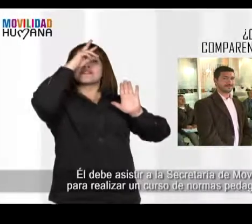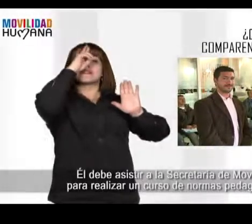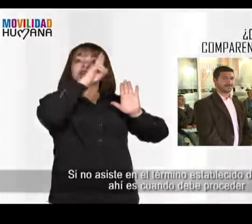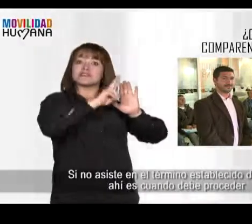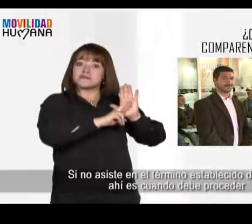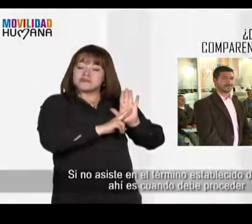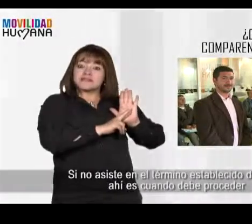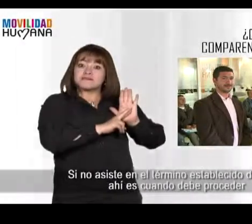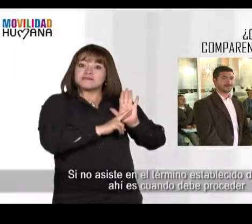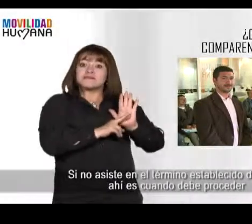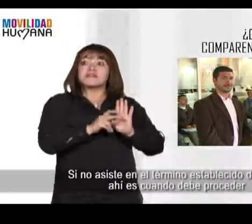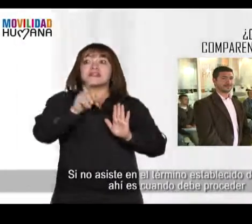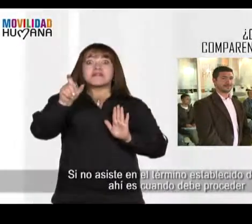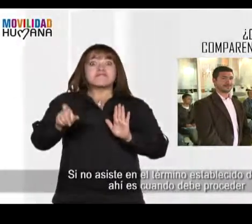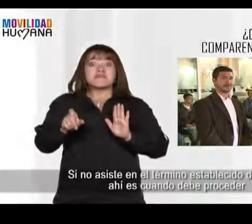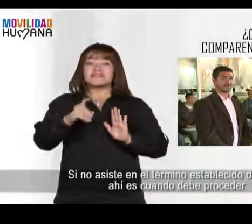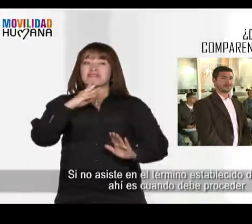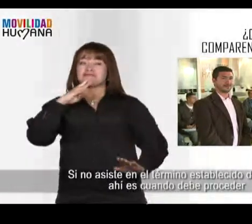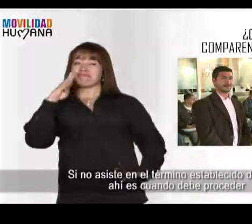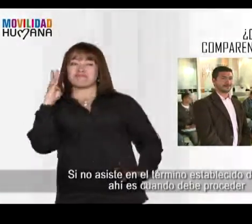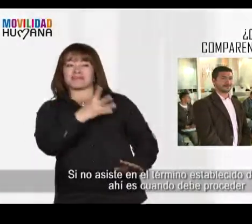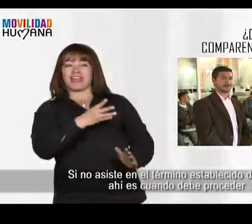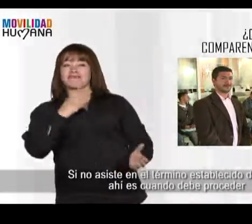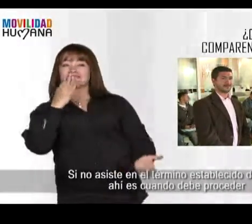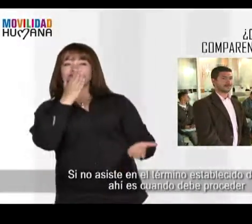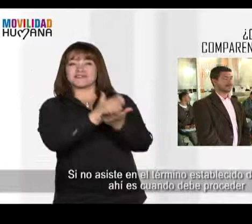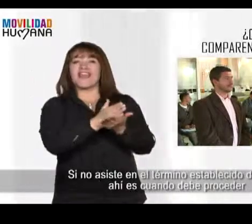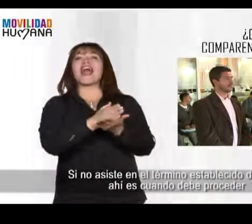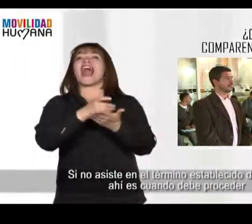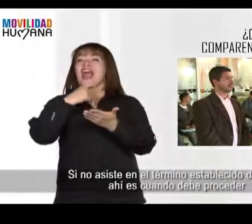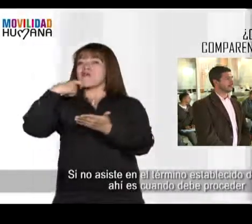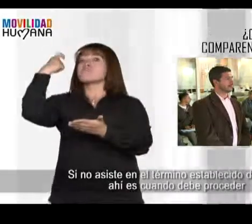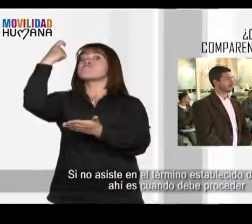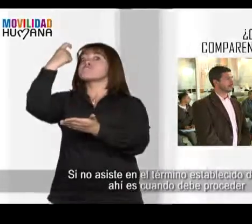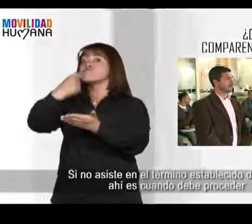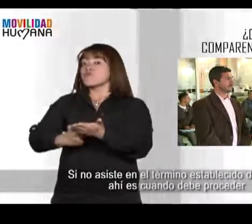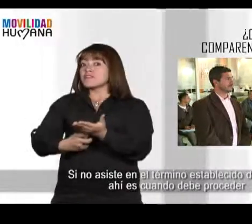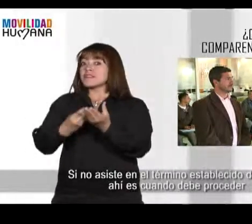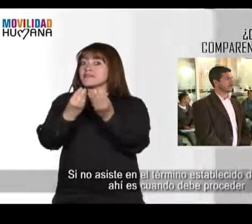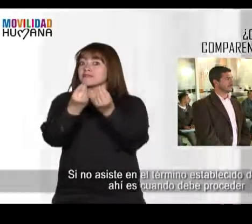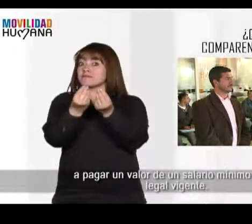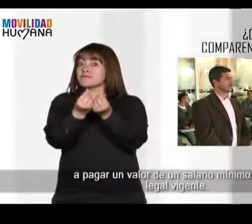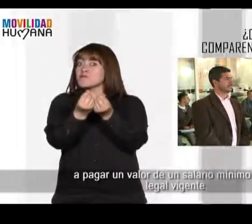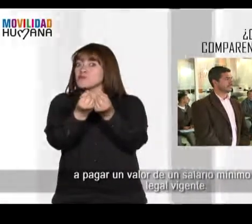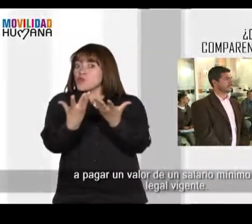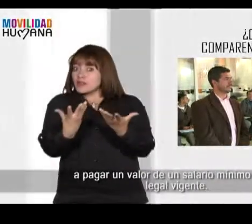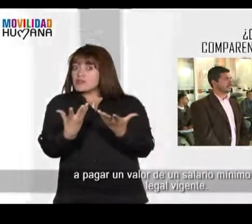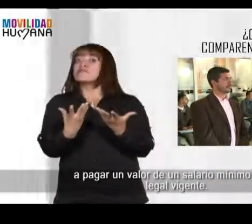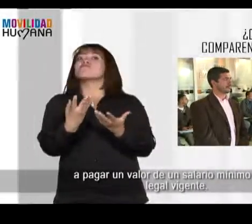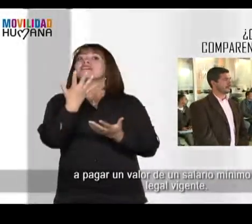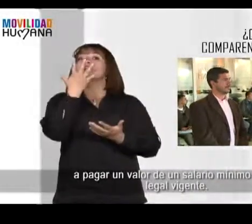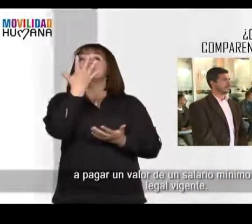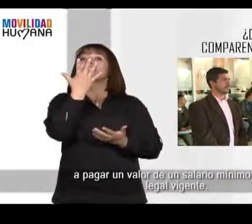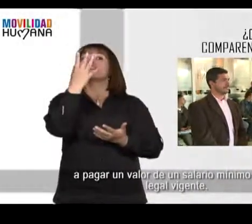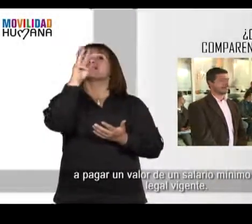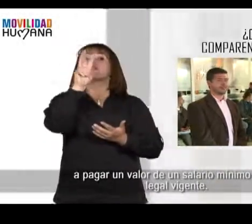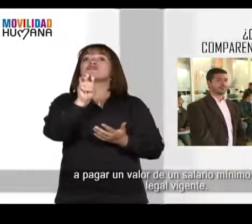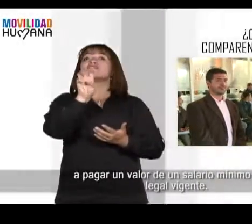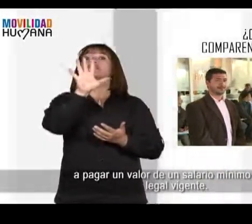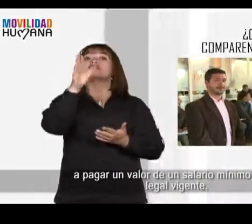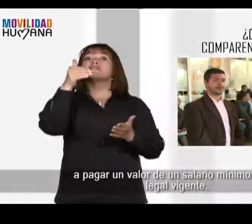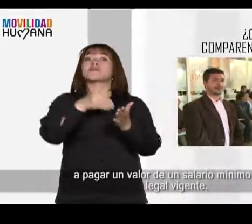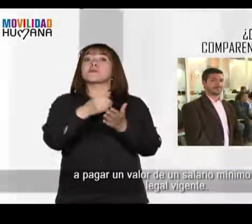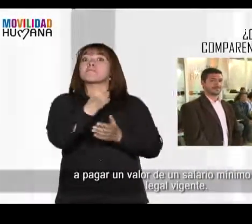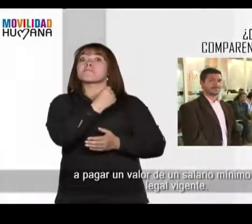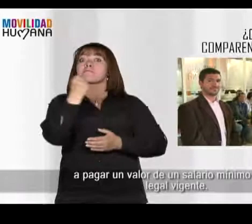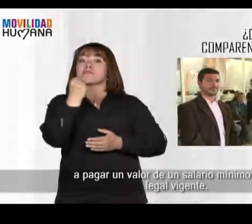pedagógicas. Si no asiste en el término establecido en la ley, ahí es cuando debe proceder a pagar un valor de un